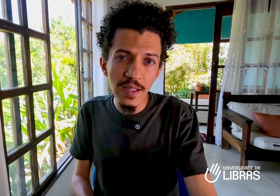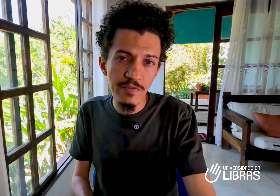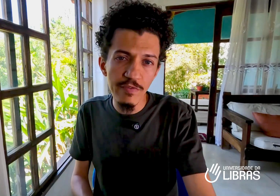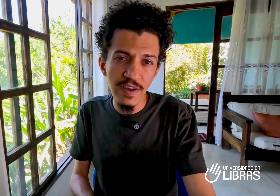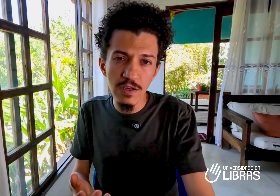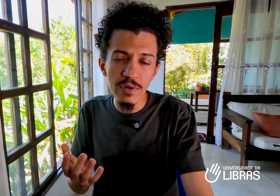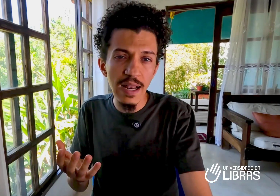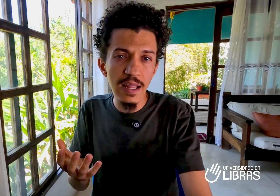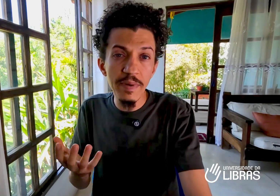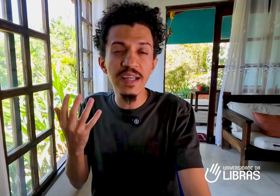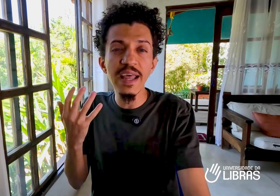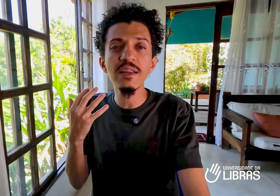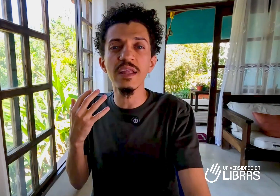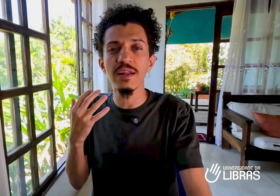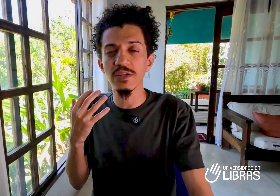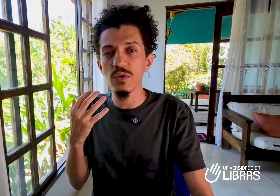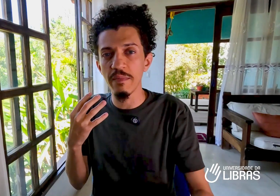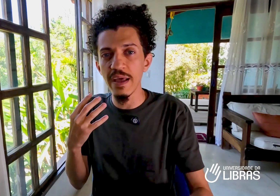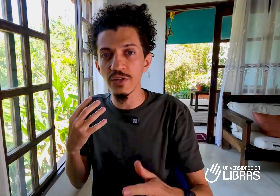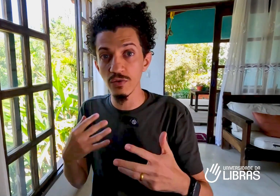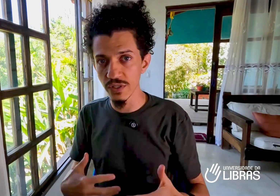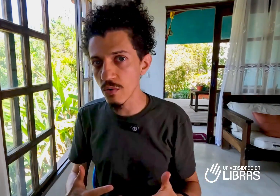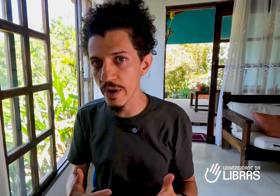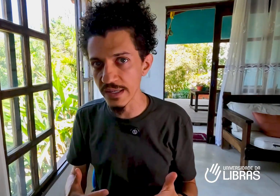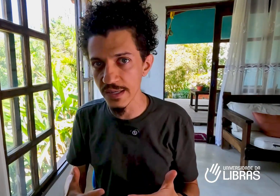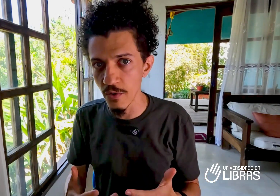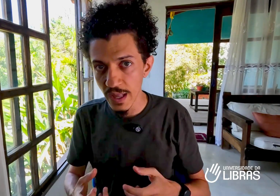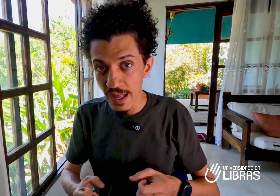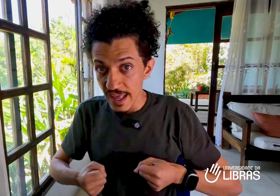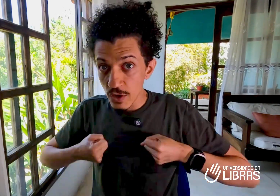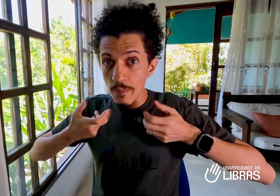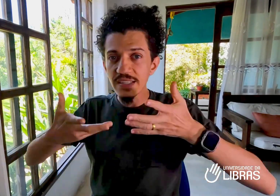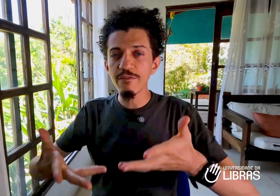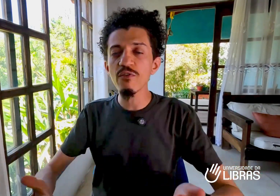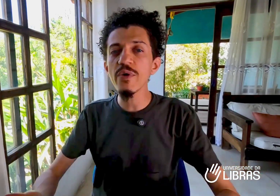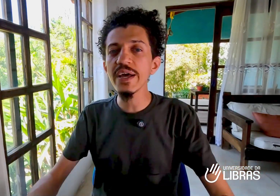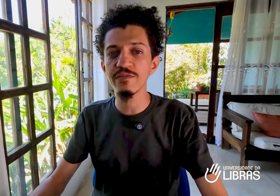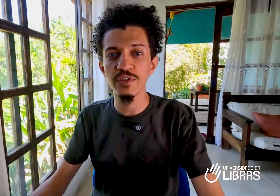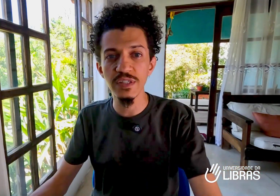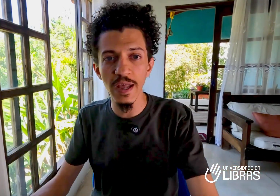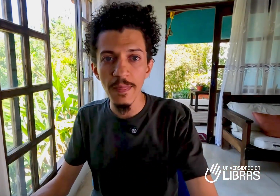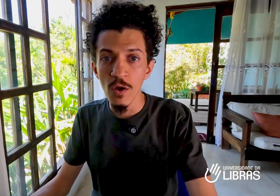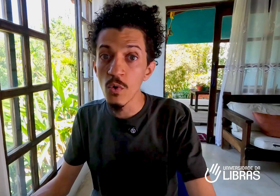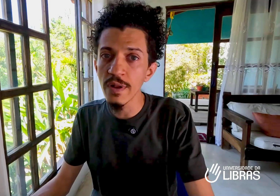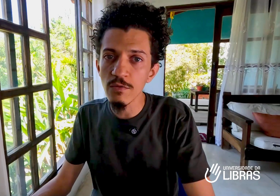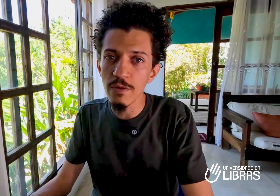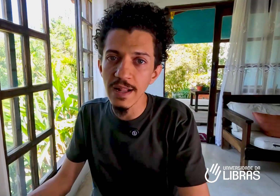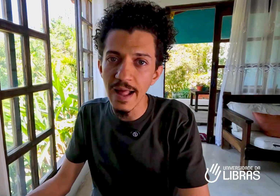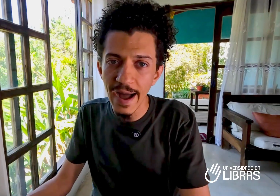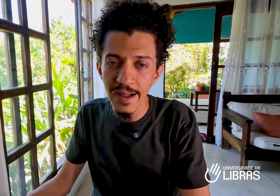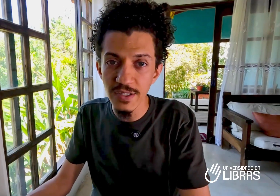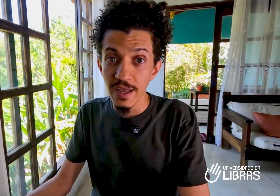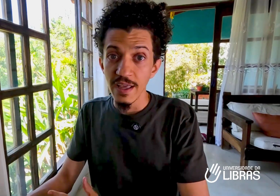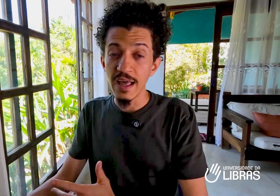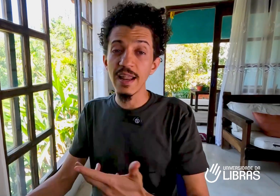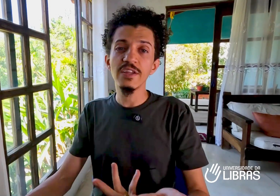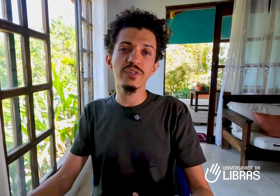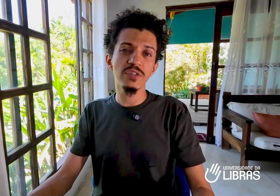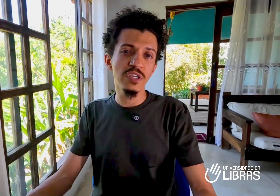vão fazer com que a Libras entre na sua mente, no seu coração, e comece a fluir de você com naturalidade. E além disso, a gente